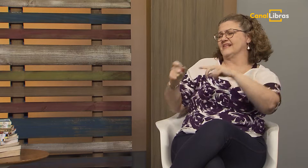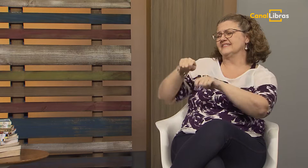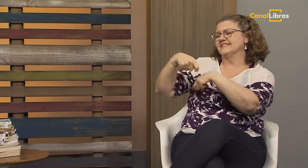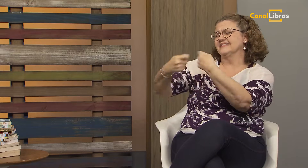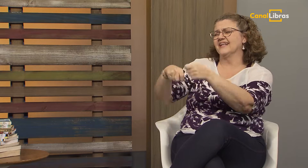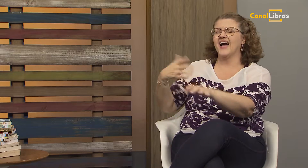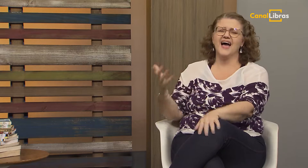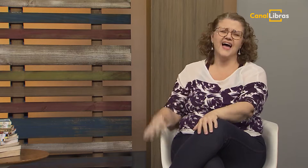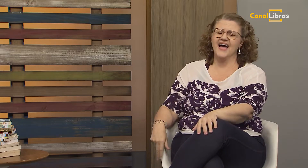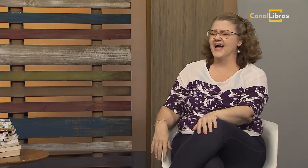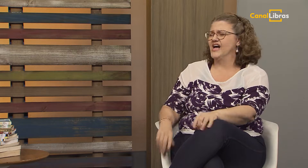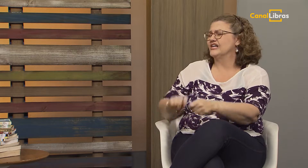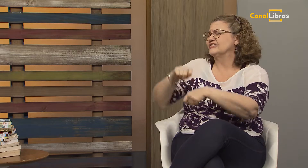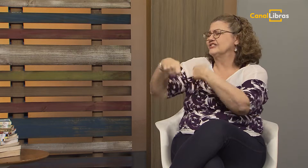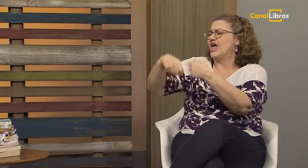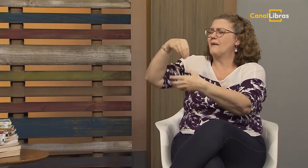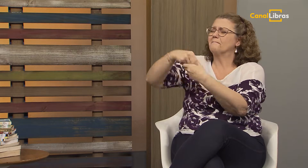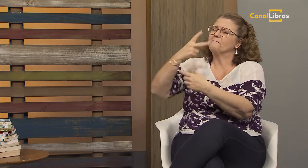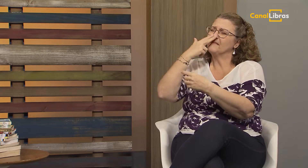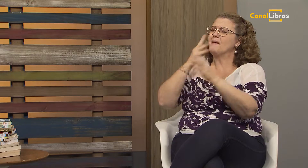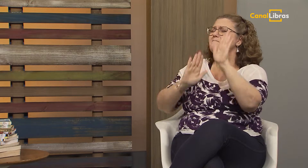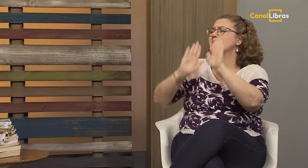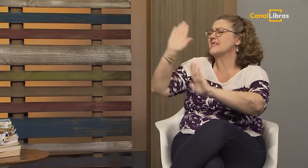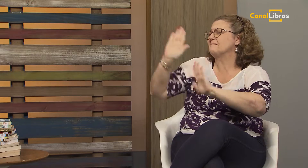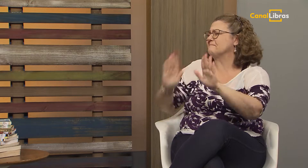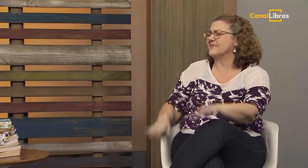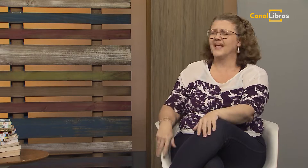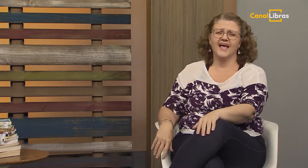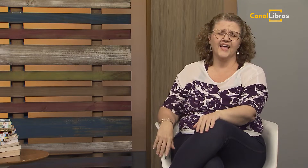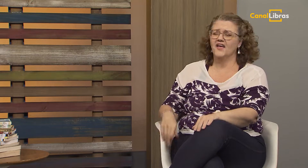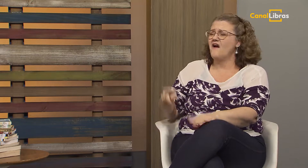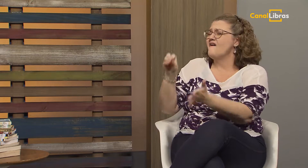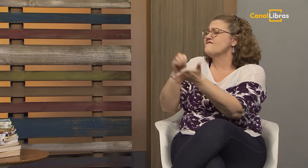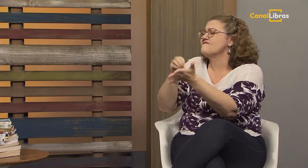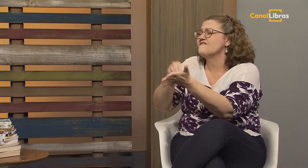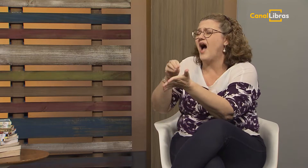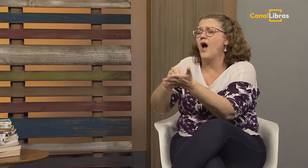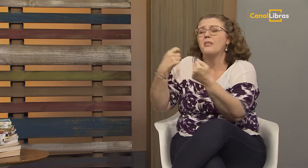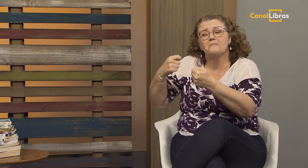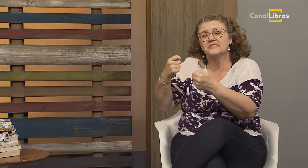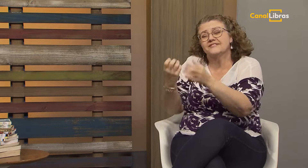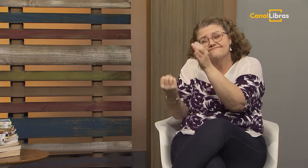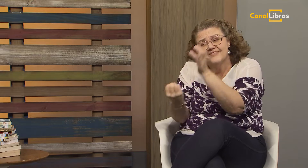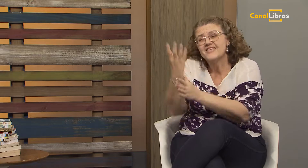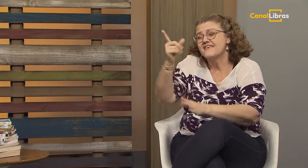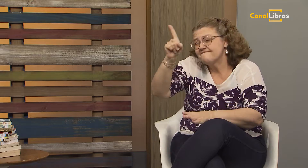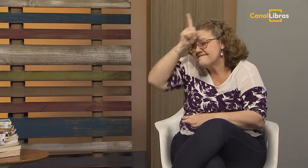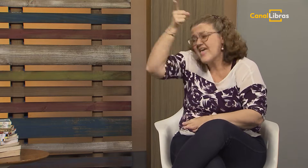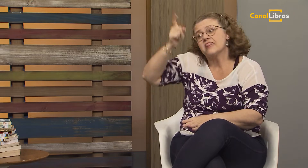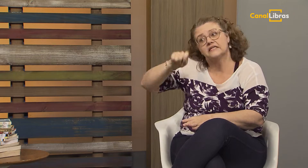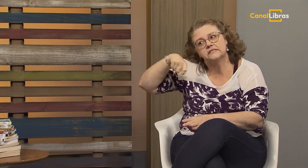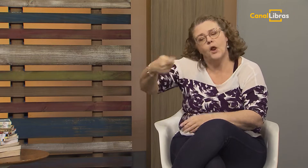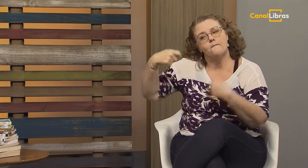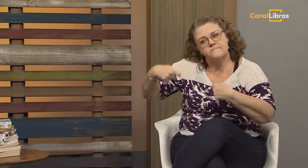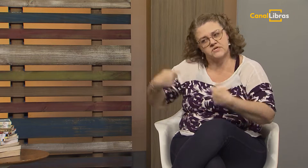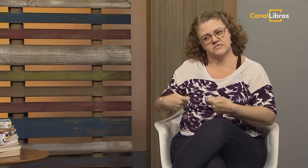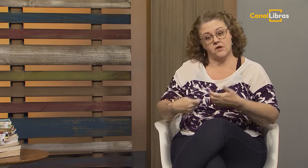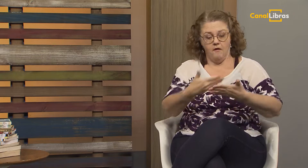sinais se tratam de gestos que se assemelham a mímicas, que não têm estrutura linguística. E assim acontece pressão para a criação